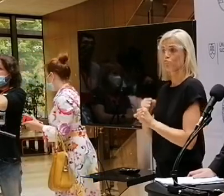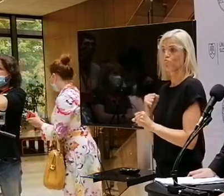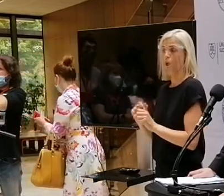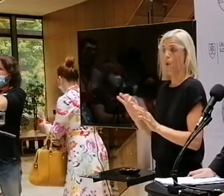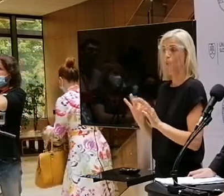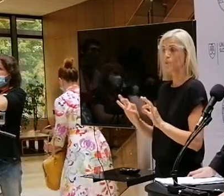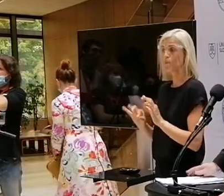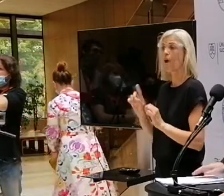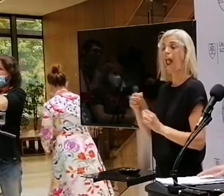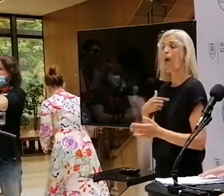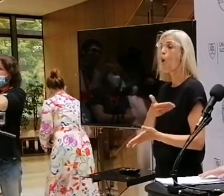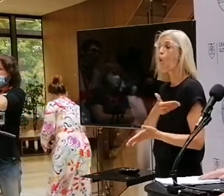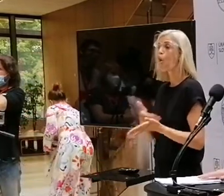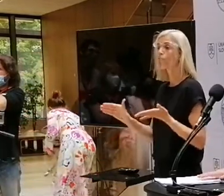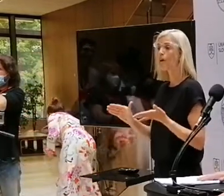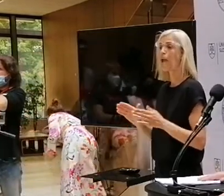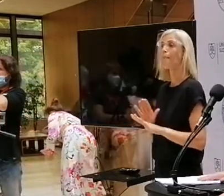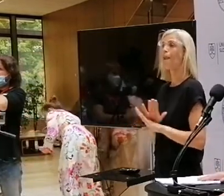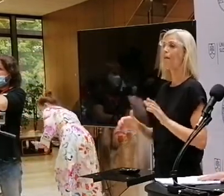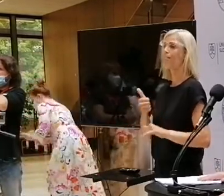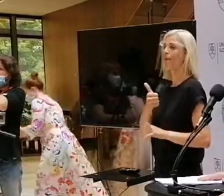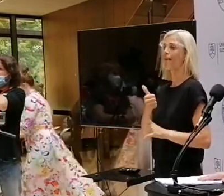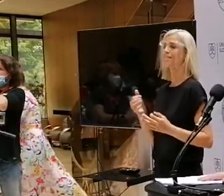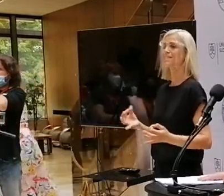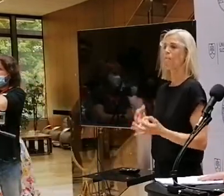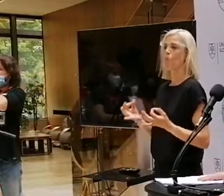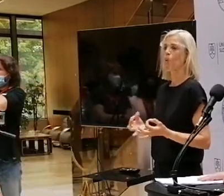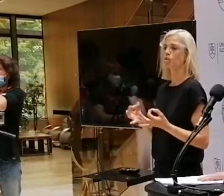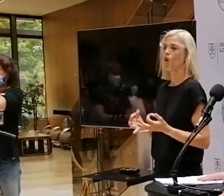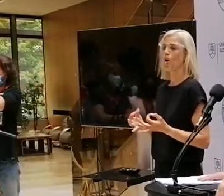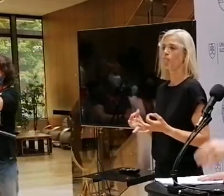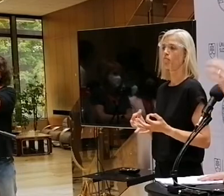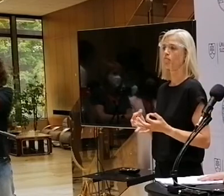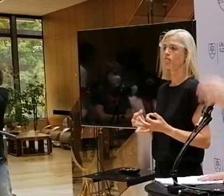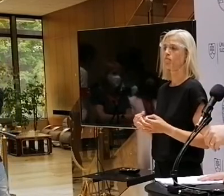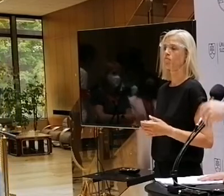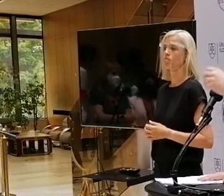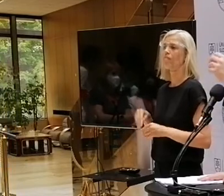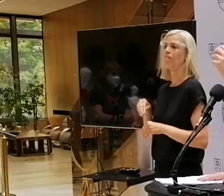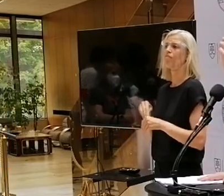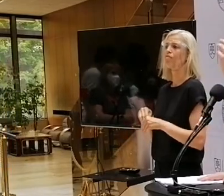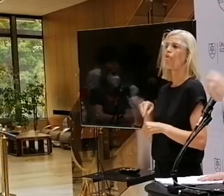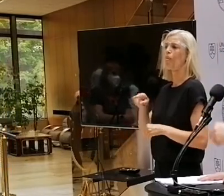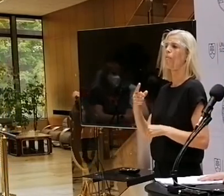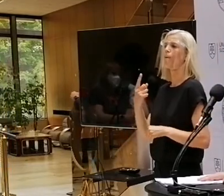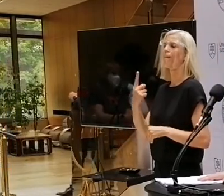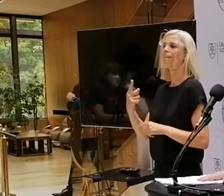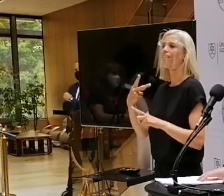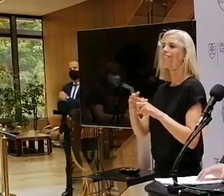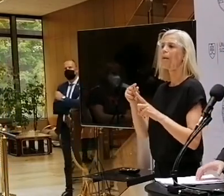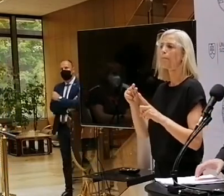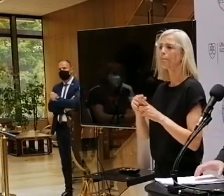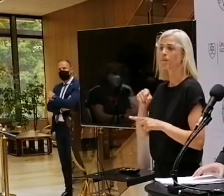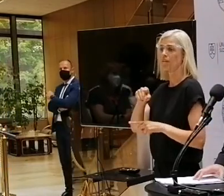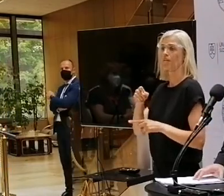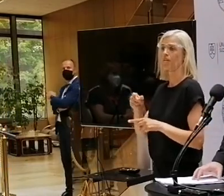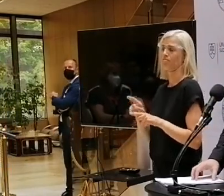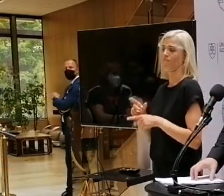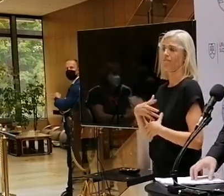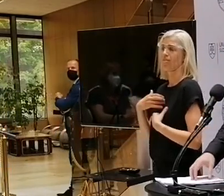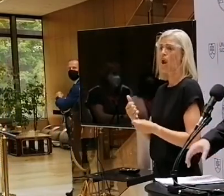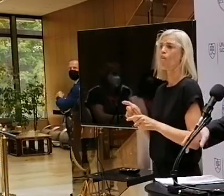ale odmietame, aby to bolo len tým jedným spôsobom, ktorý presadzuje, čo ja viem, IFP, Rada pre rozpočtovú zodpovednosť,